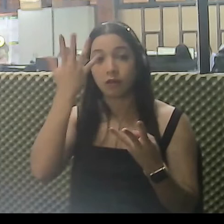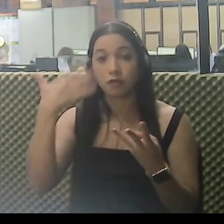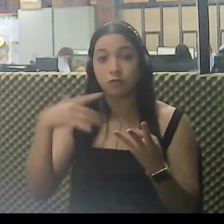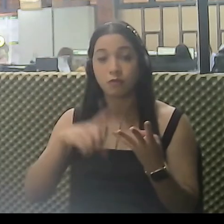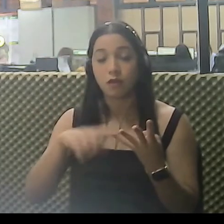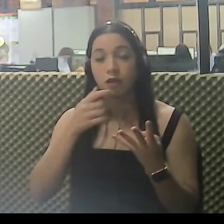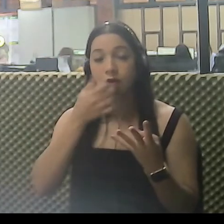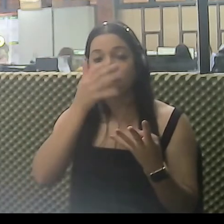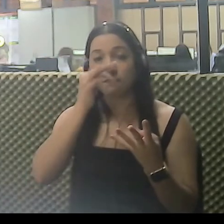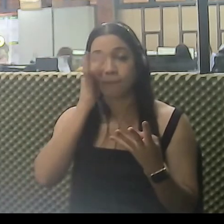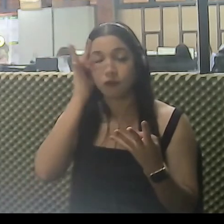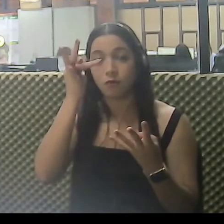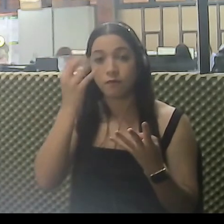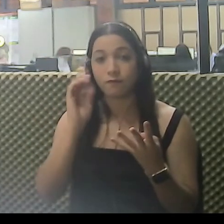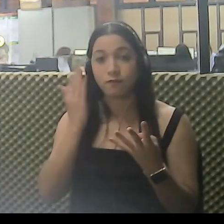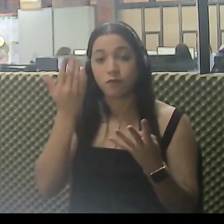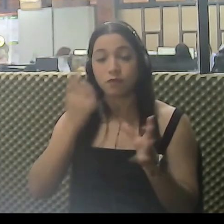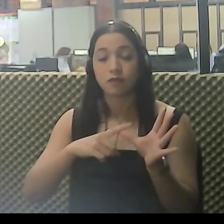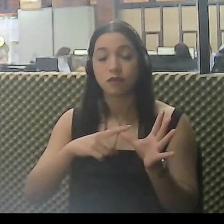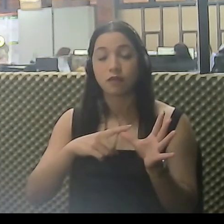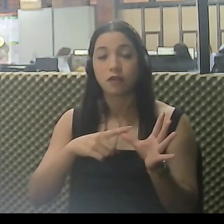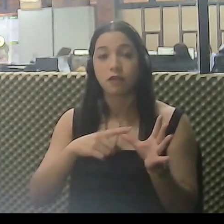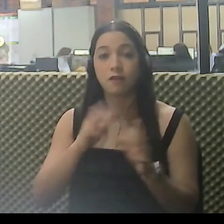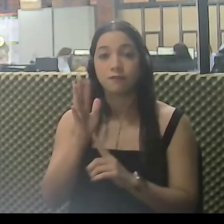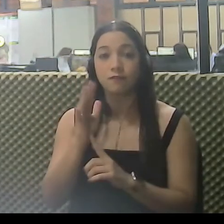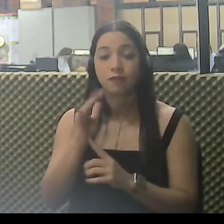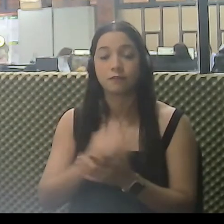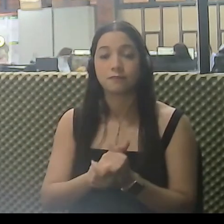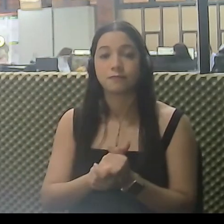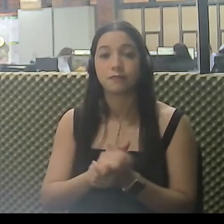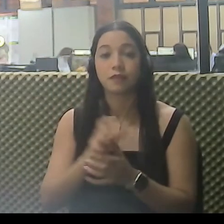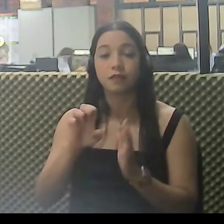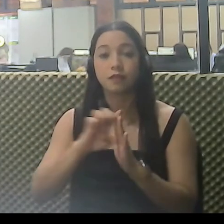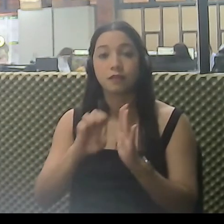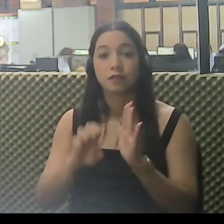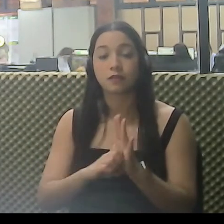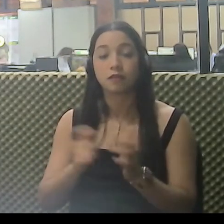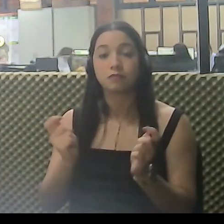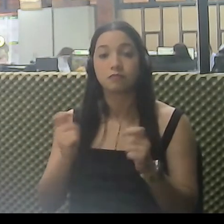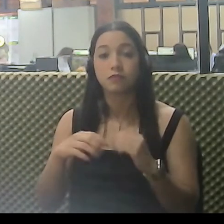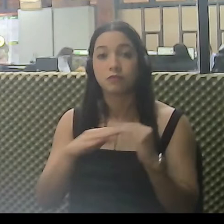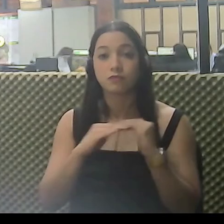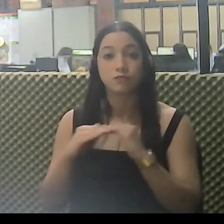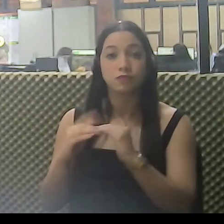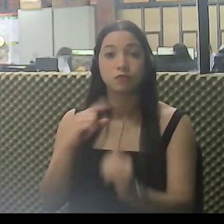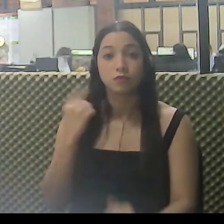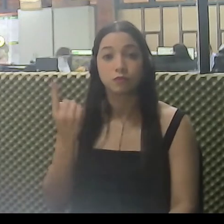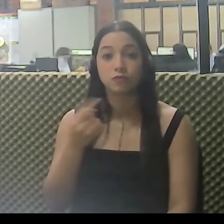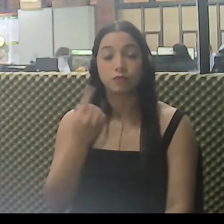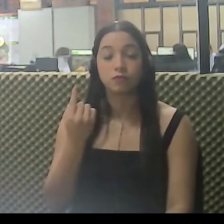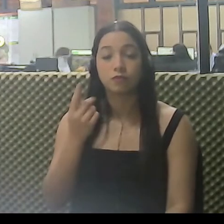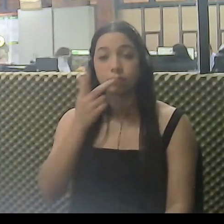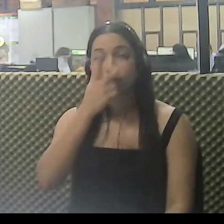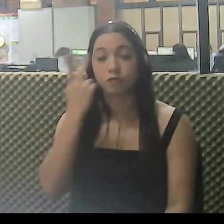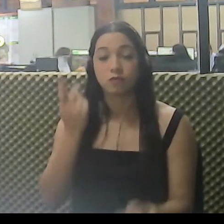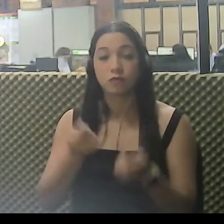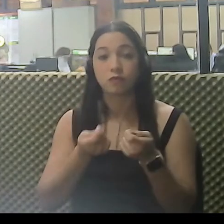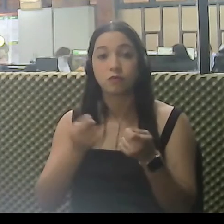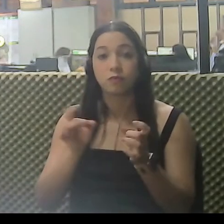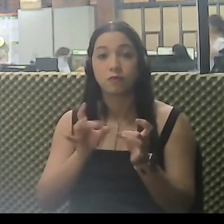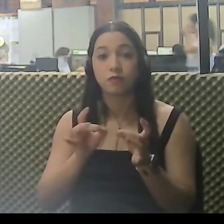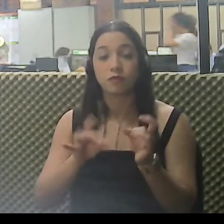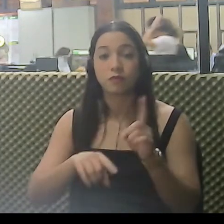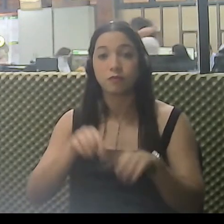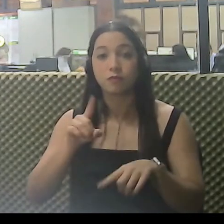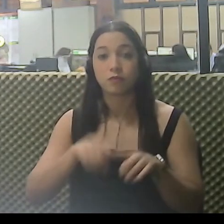e artificiais e as velas. Esse edital é feito para garantir a igualdade a todos na comercialização dos seus